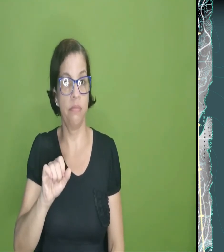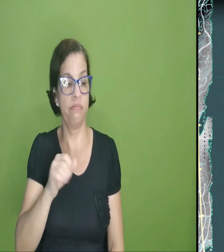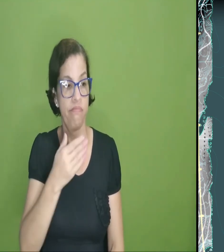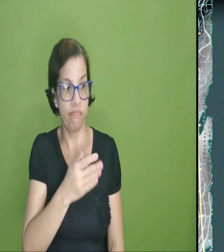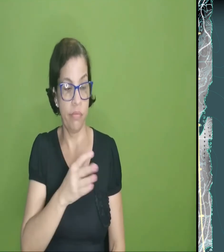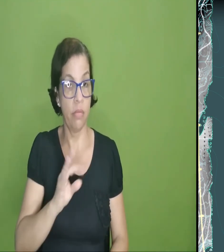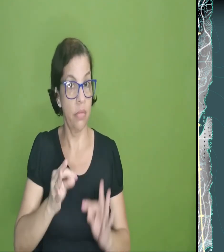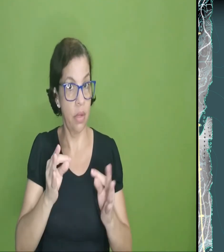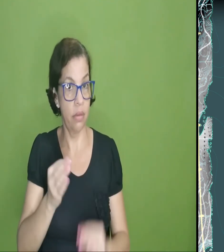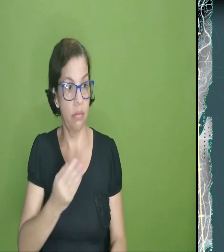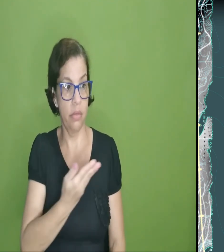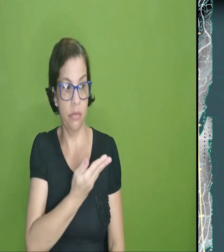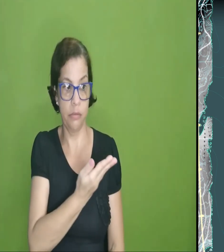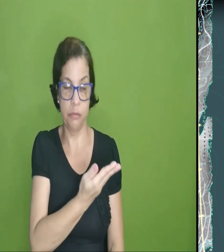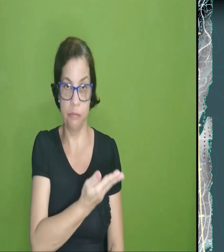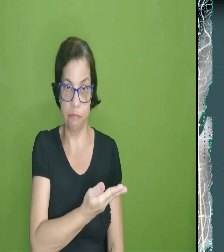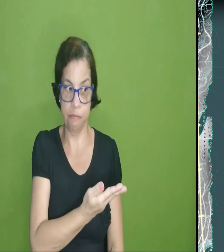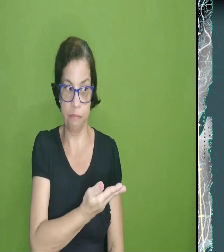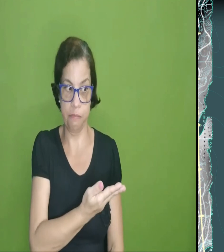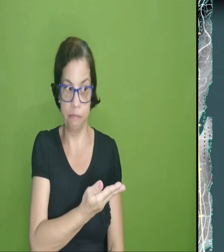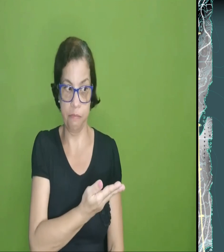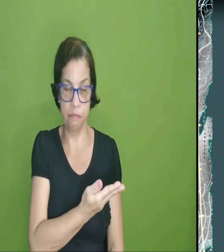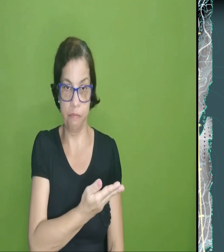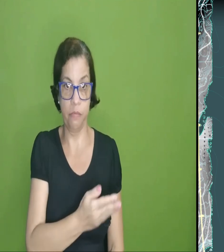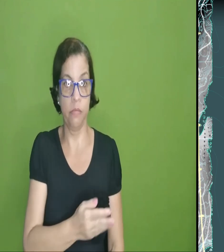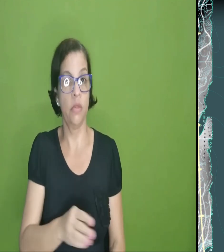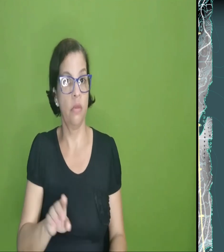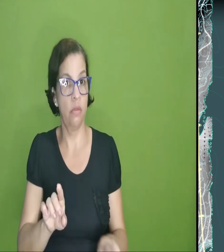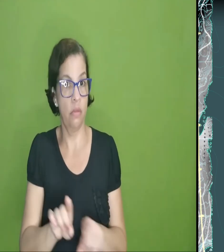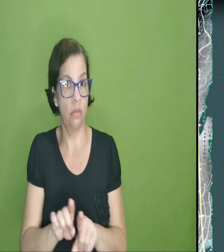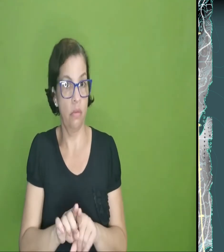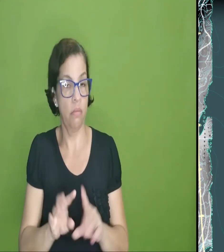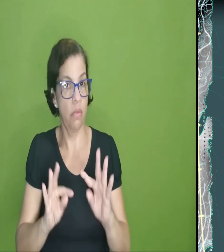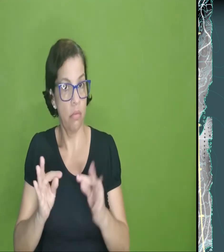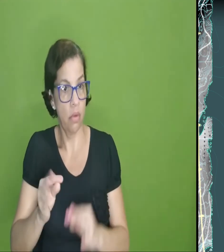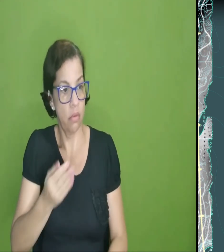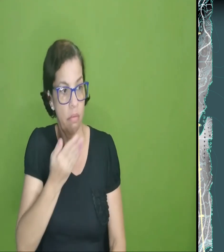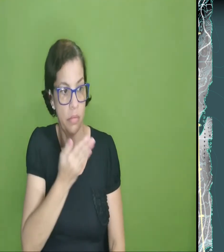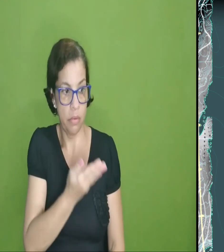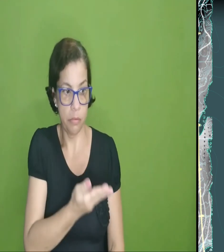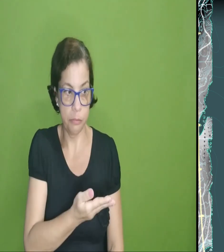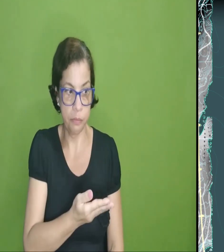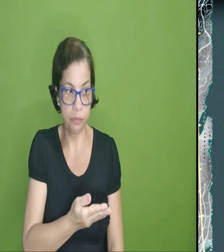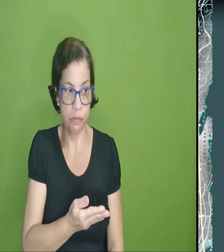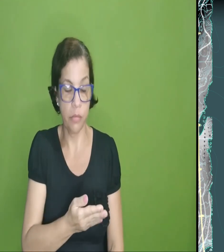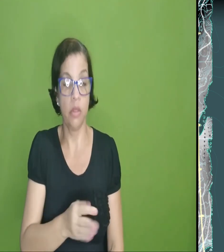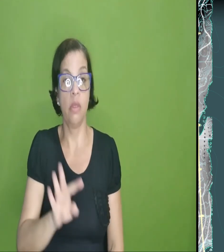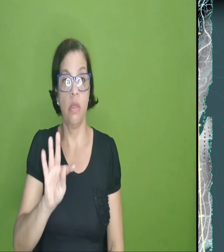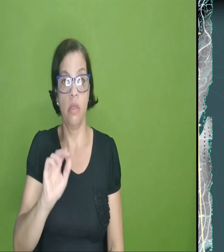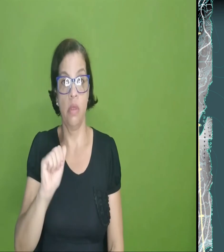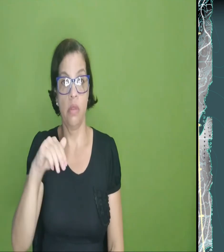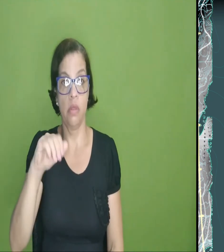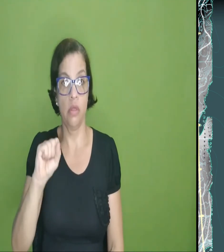e a tansulosina, usada no tratamento da hiperplasia prostática benigna. Mas também